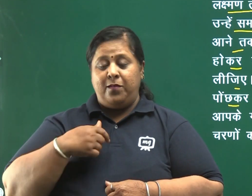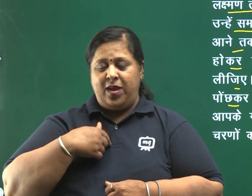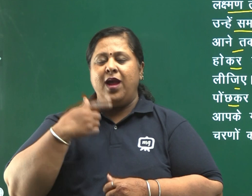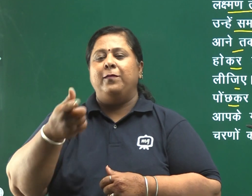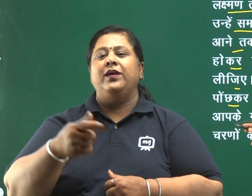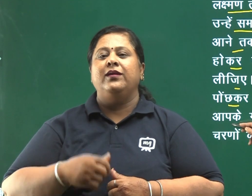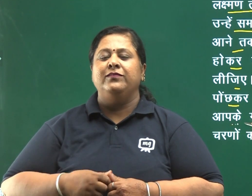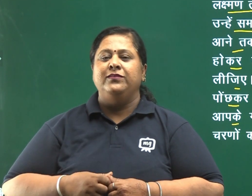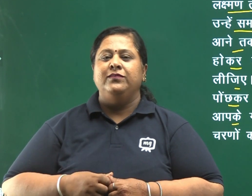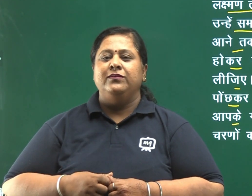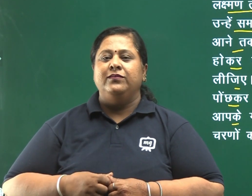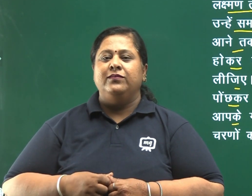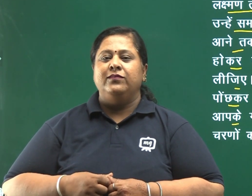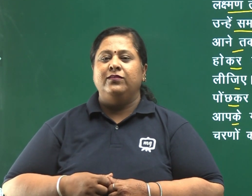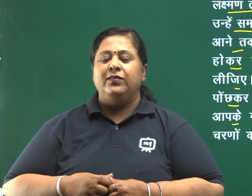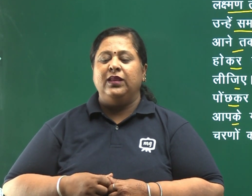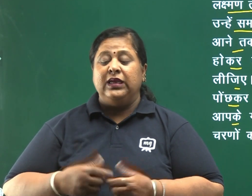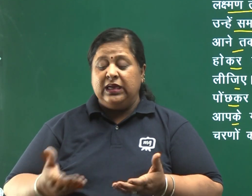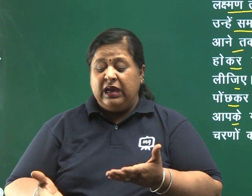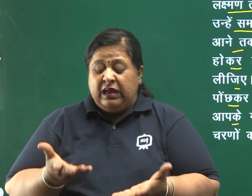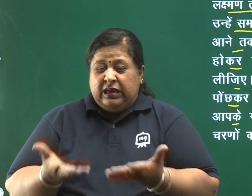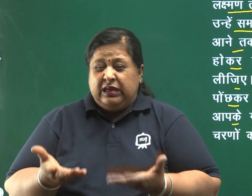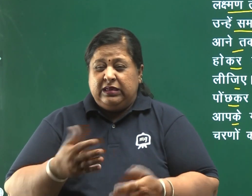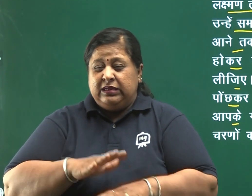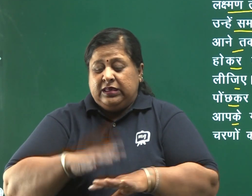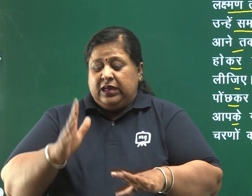मैं आपके गरम रेत से